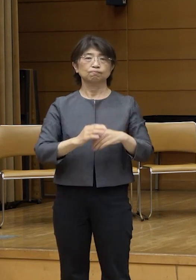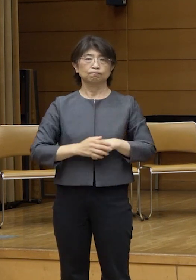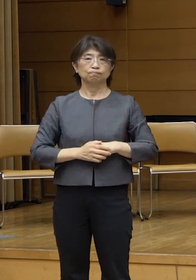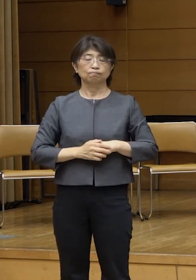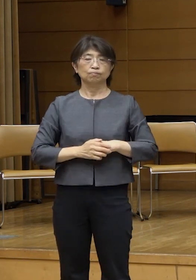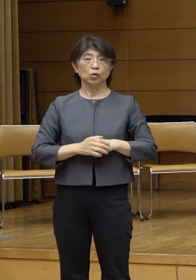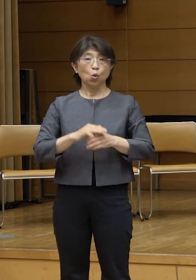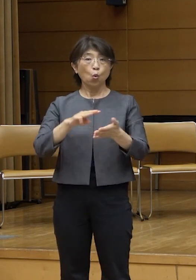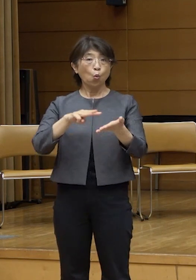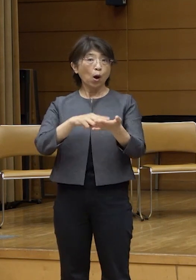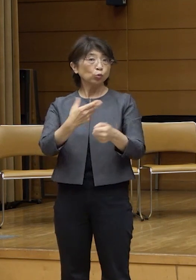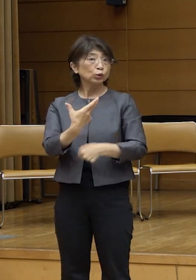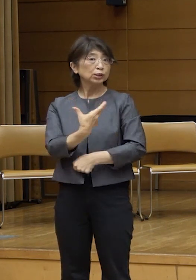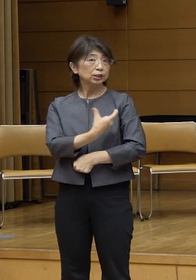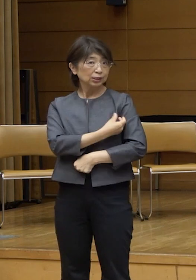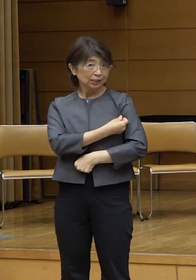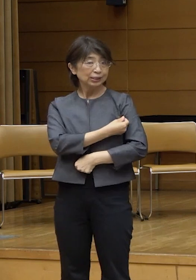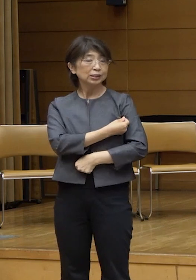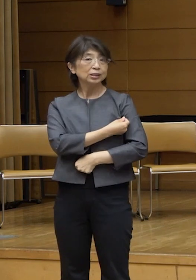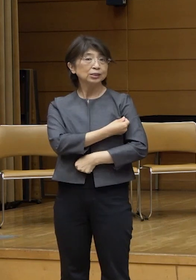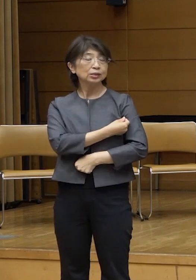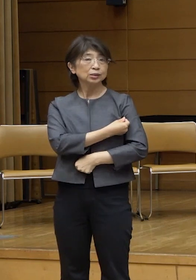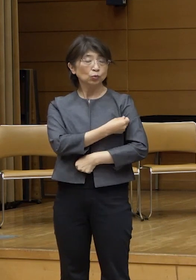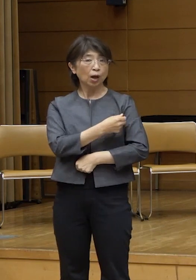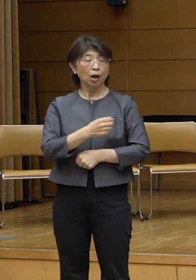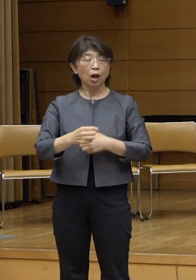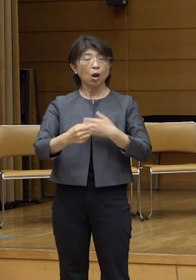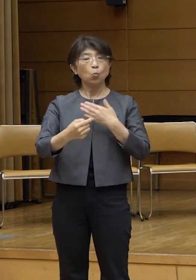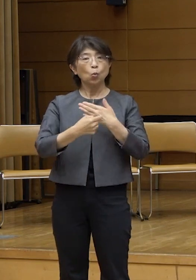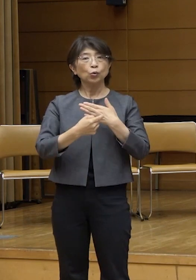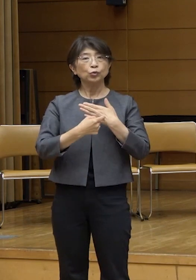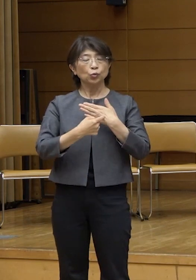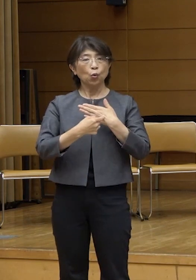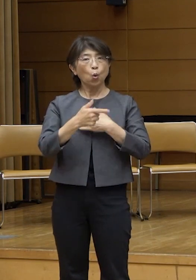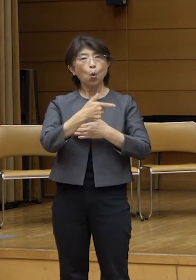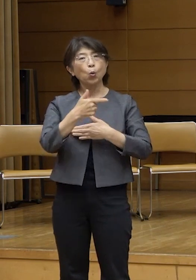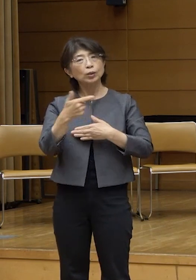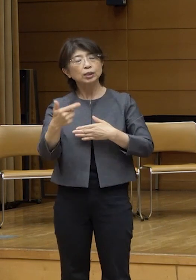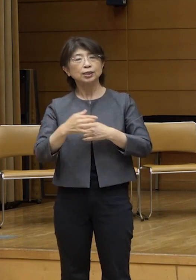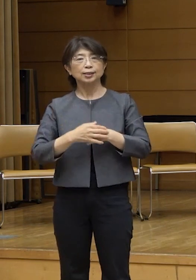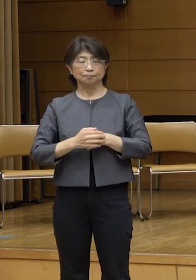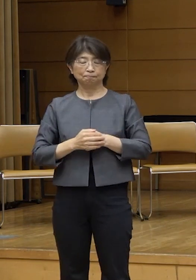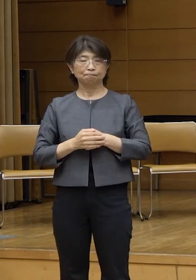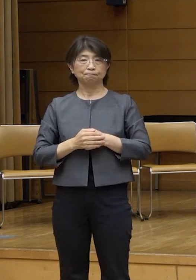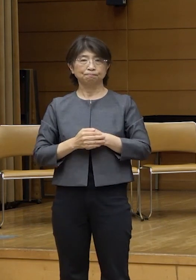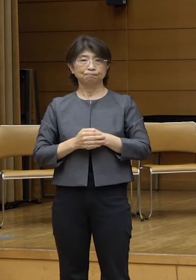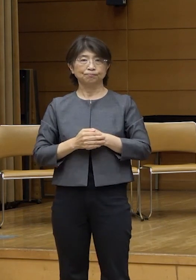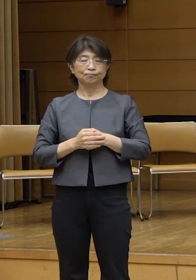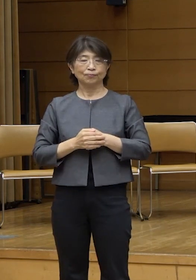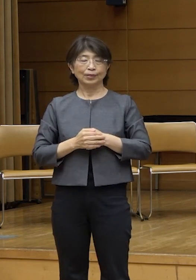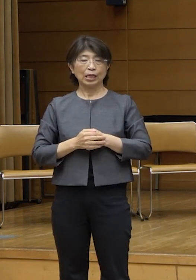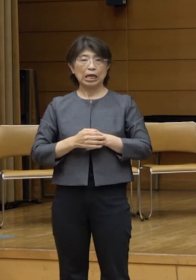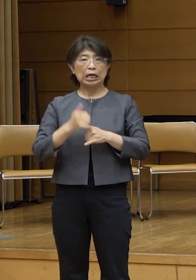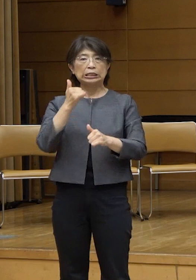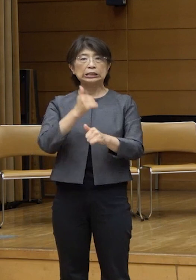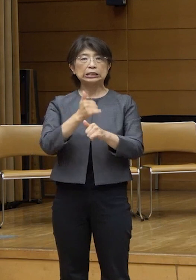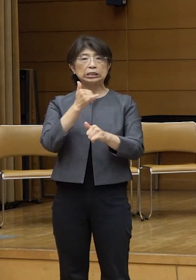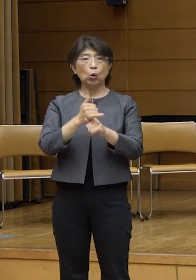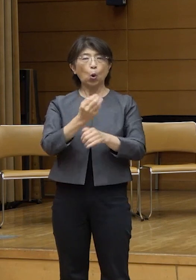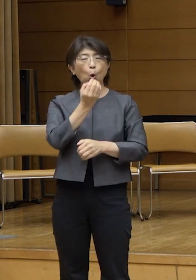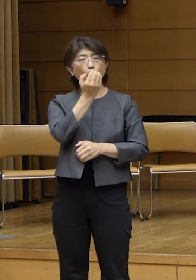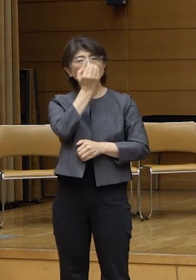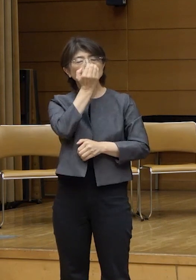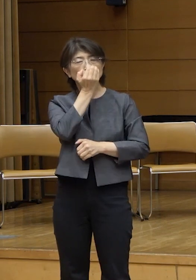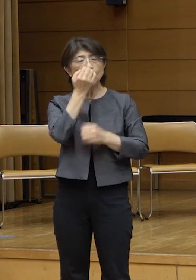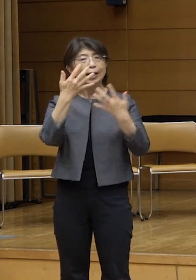ワクチンの接種は大きなポイントであり、一人の先生からお話があったんですけれども、人工呼吸を回避できる率でいう